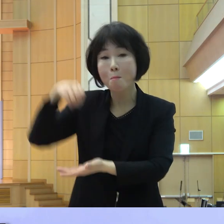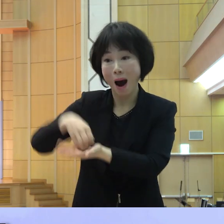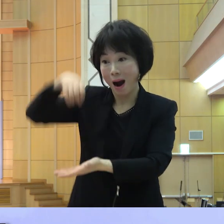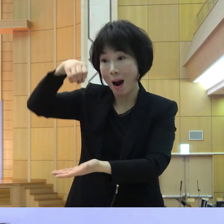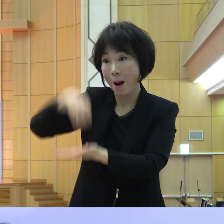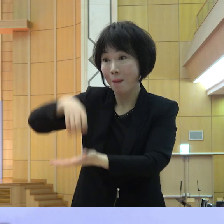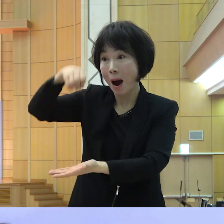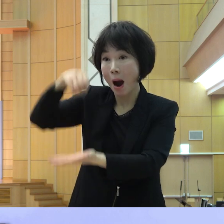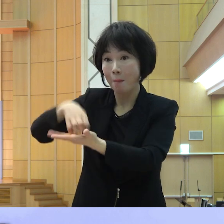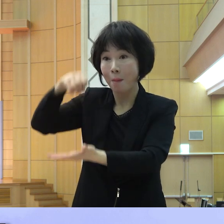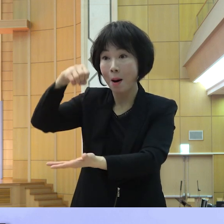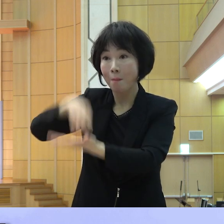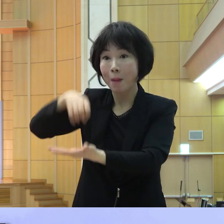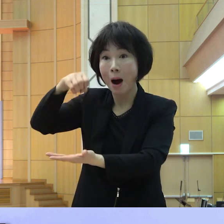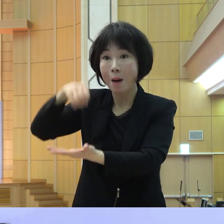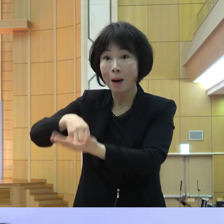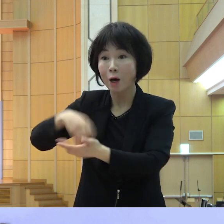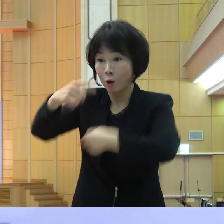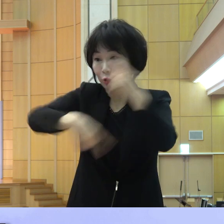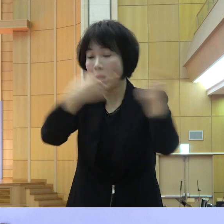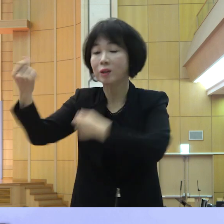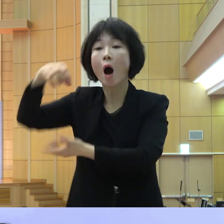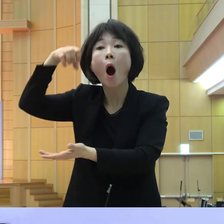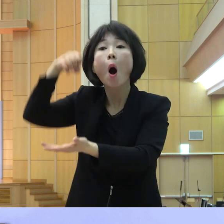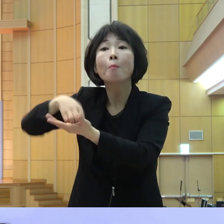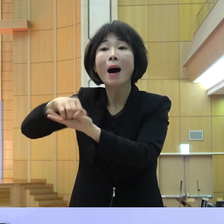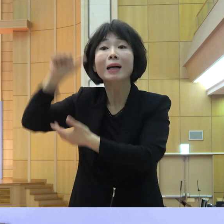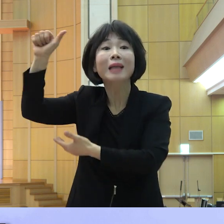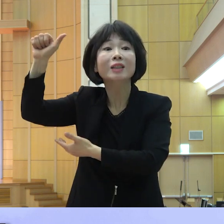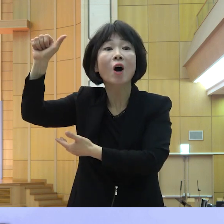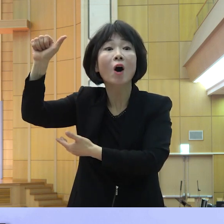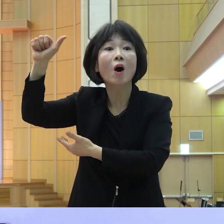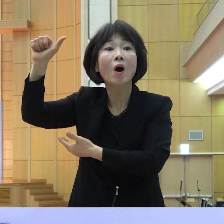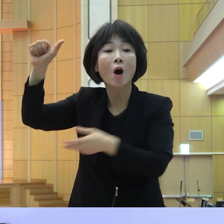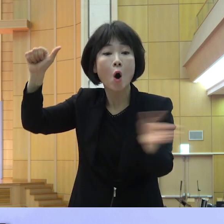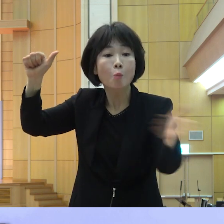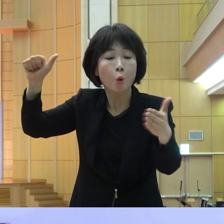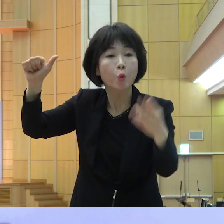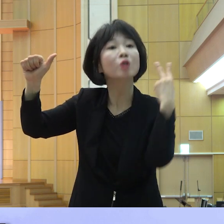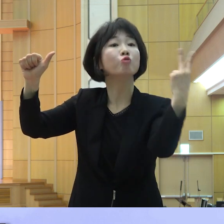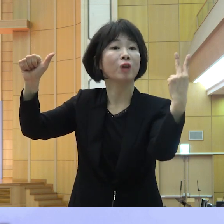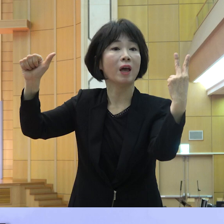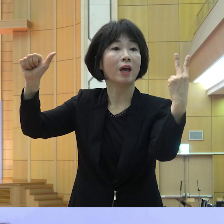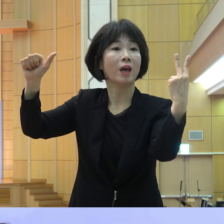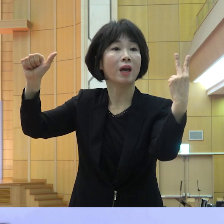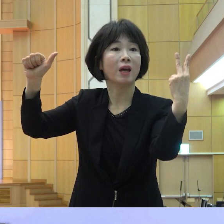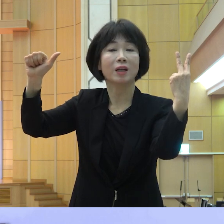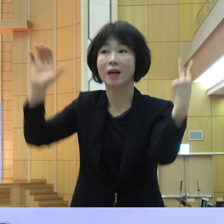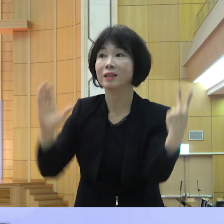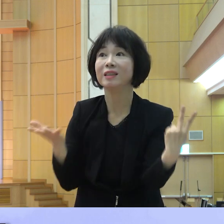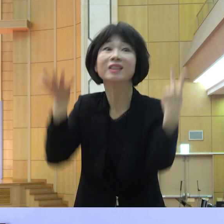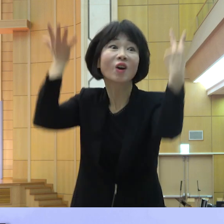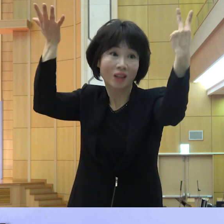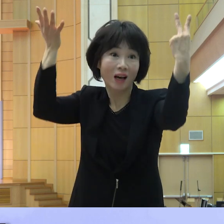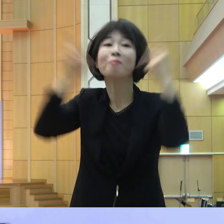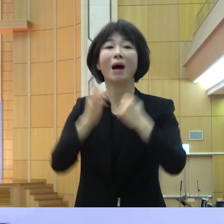오병이어라고 하는 제목으로 은혜 받겠습니다. 따라하겠습니다. 오병이어. 네,